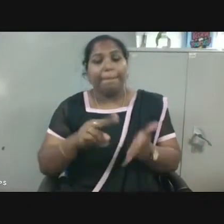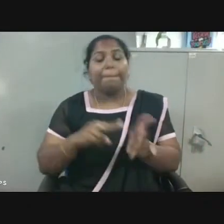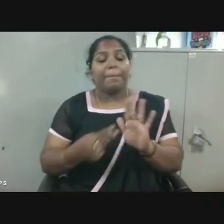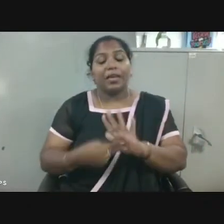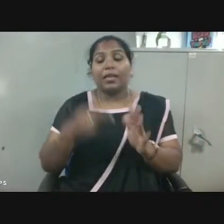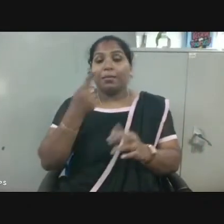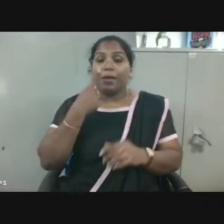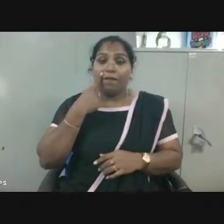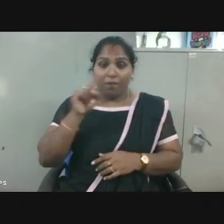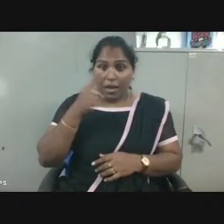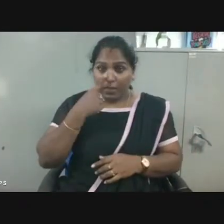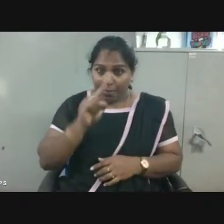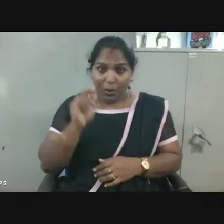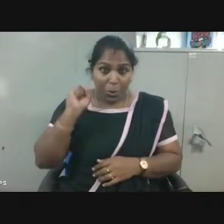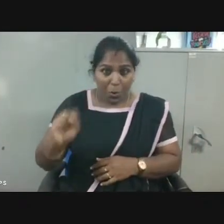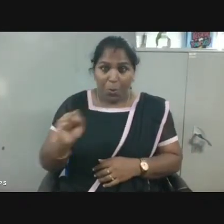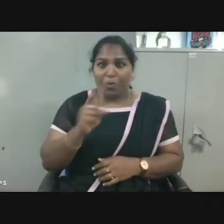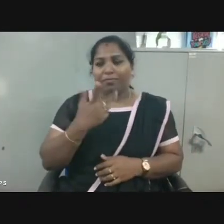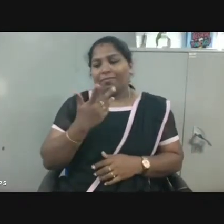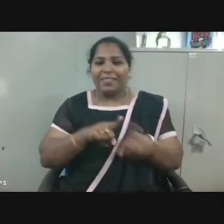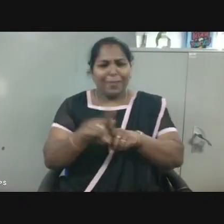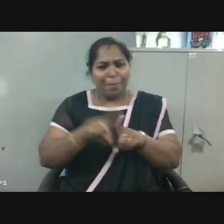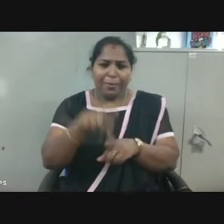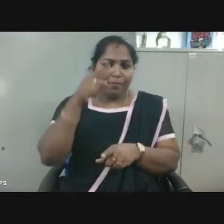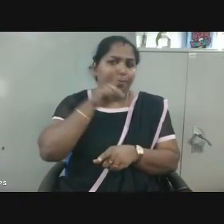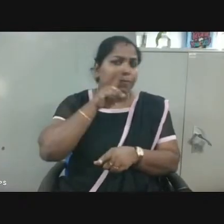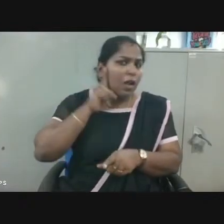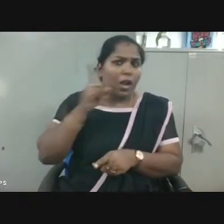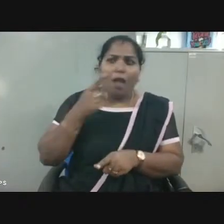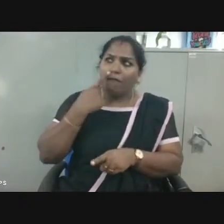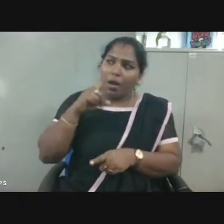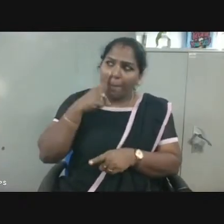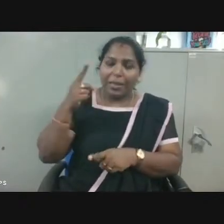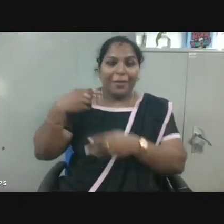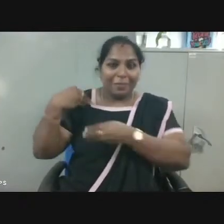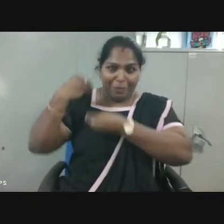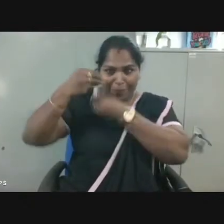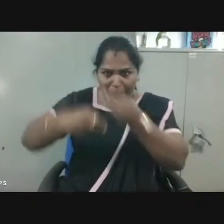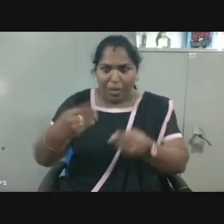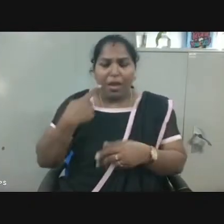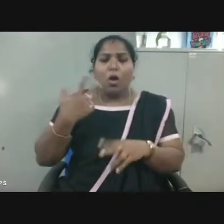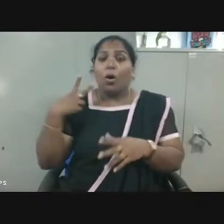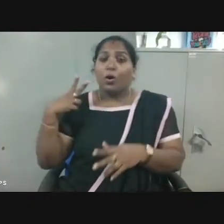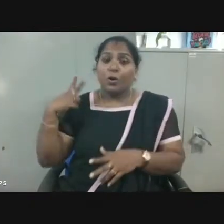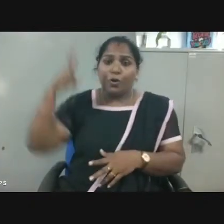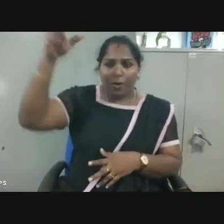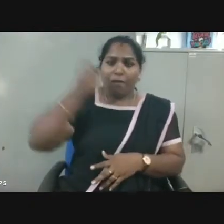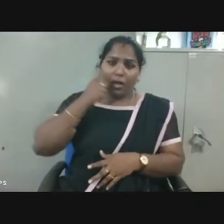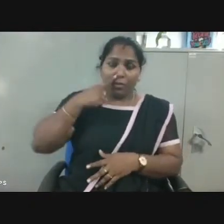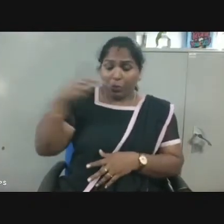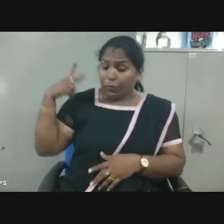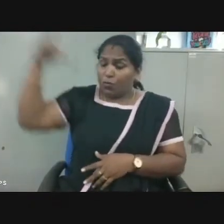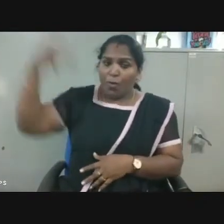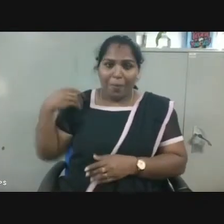അച്ഛന്റെ അമ്മയുടെ നിറമായിരിക്കും നമുക്ക് കിട്ടുന്നത്. അത് കോഡ് ചെയ്യുന്ന ക്രോമസോം ഉണ്ട്. നമുക്ക് പൊക്കം എത്രയാന്ന് നമുക്ക്